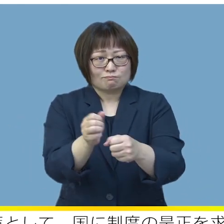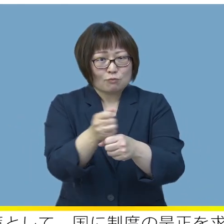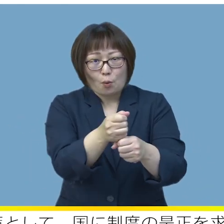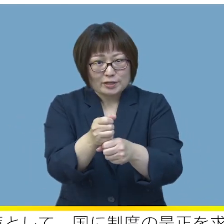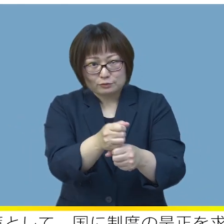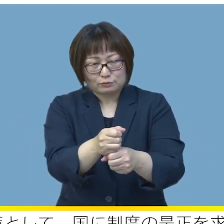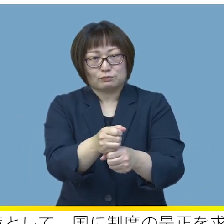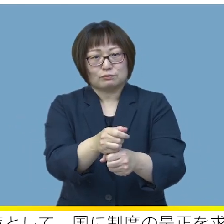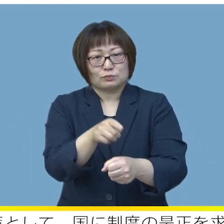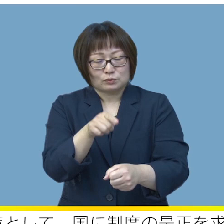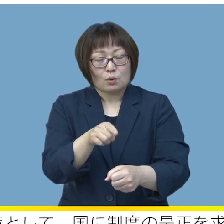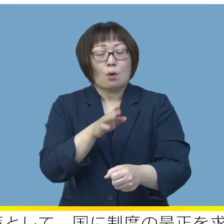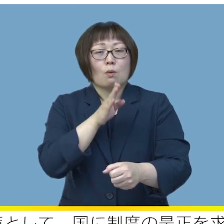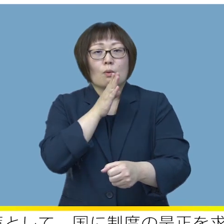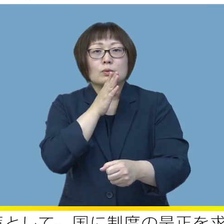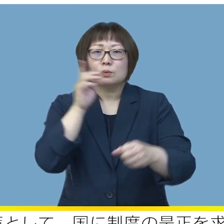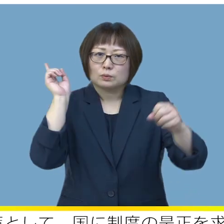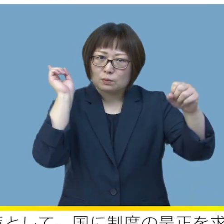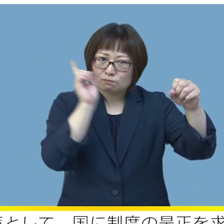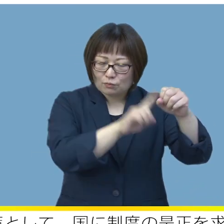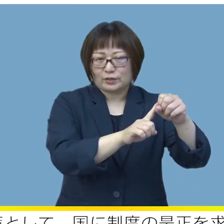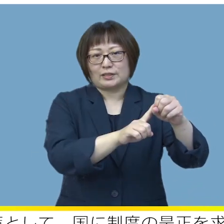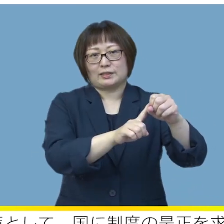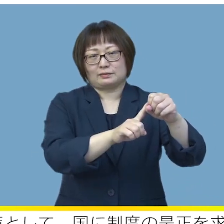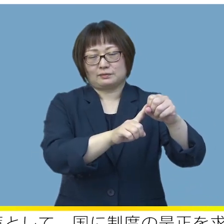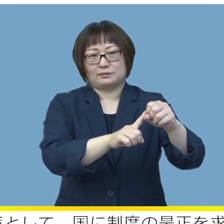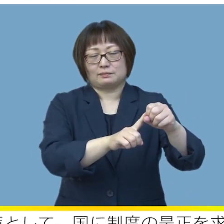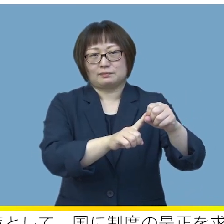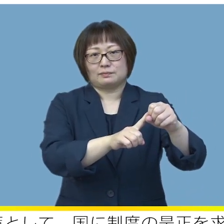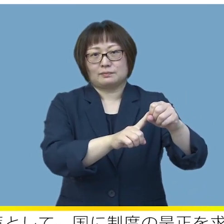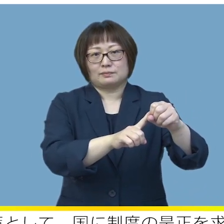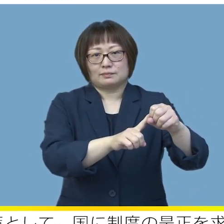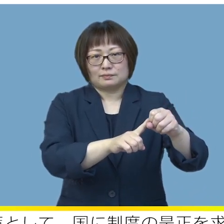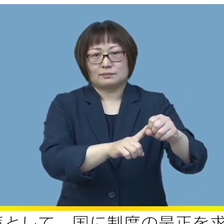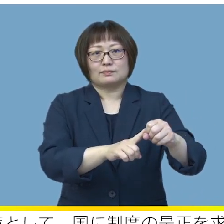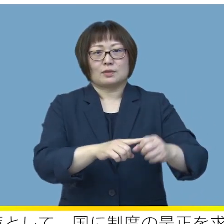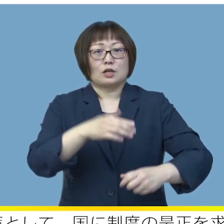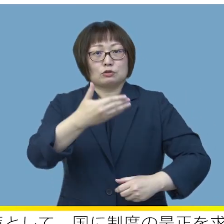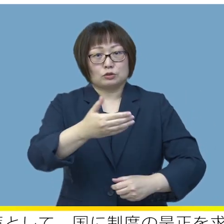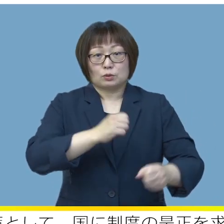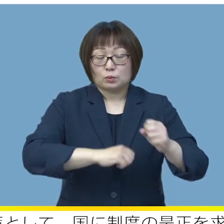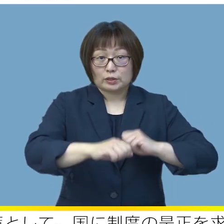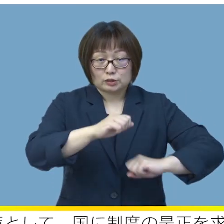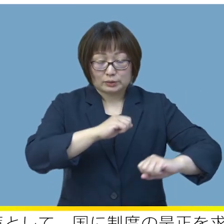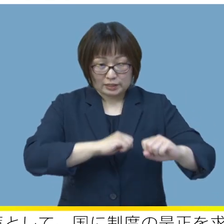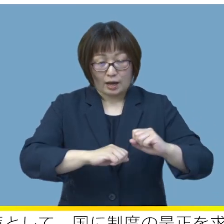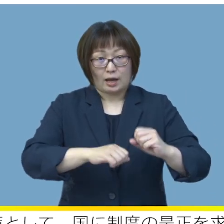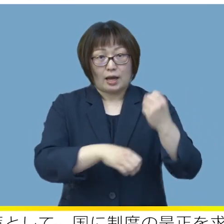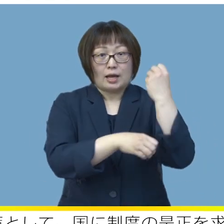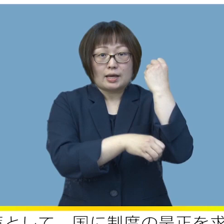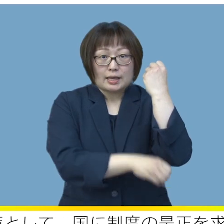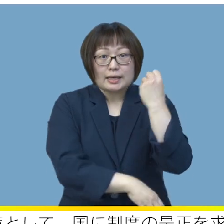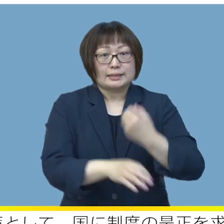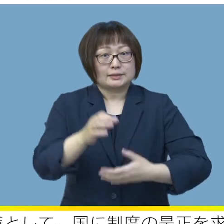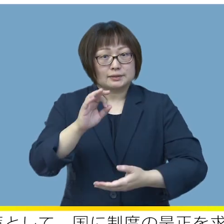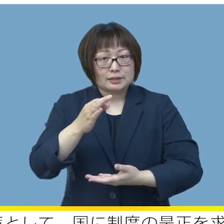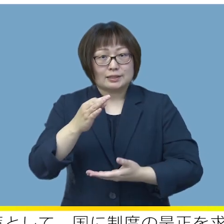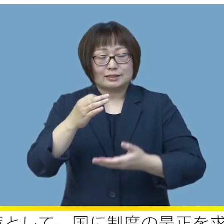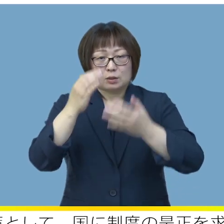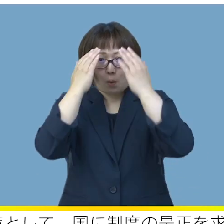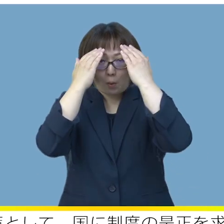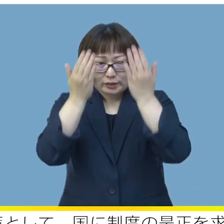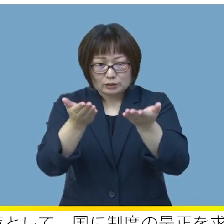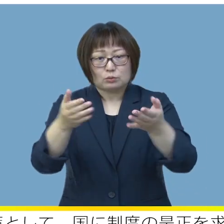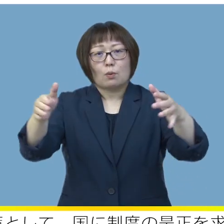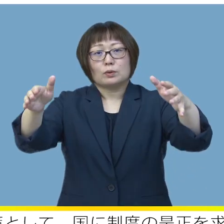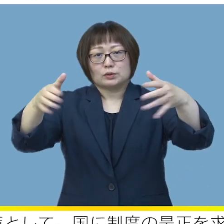制度本来の趣旨にのっとり区の取り組みや基金への寄付を募っ